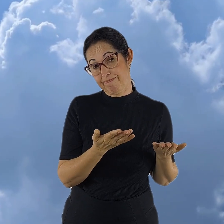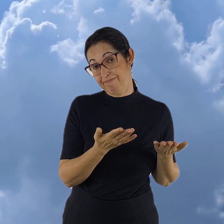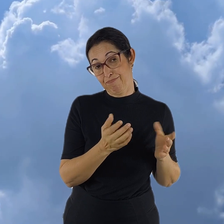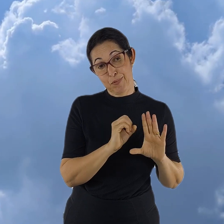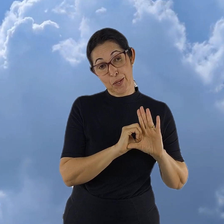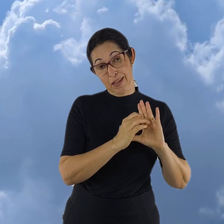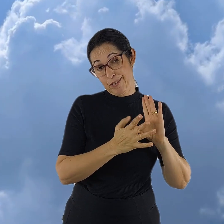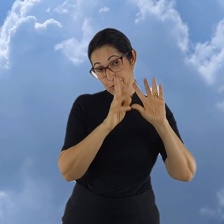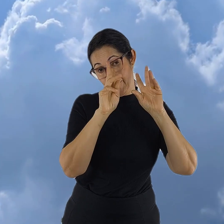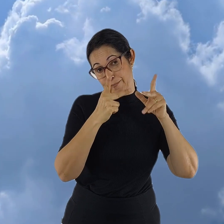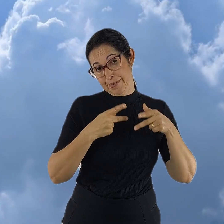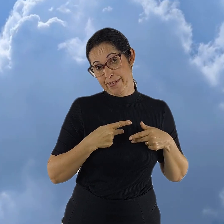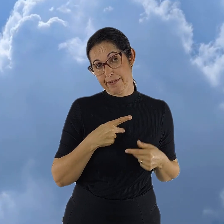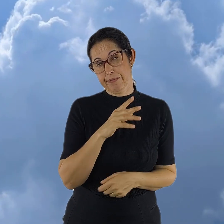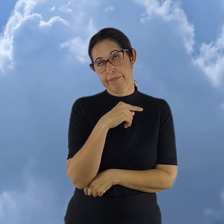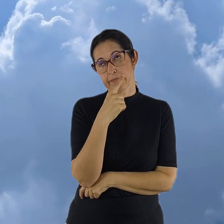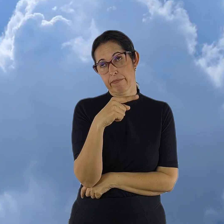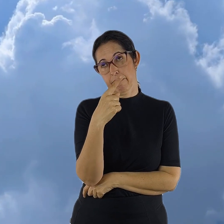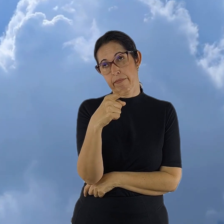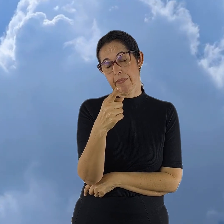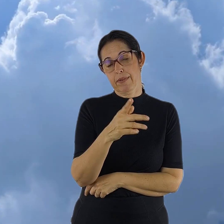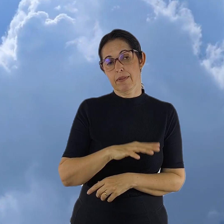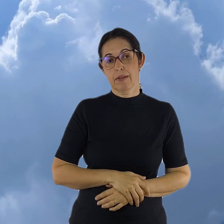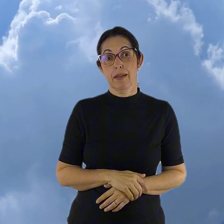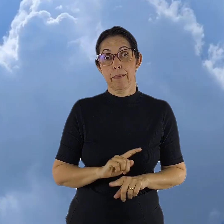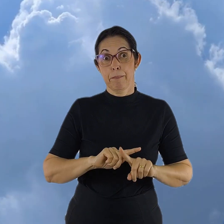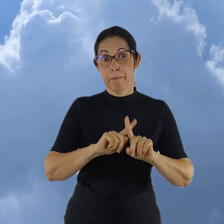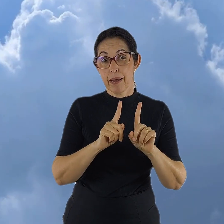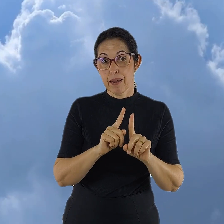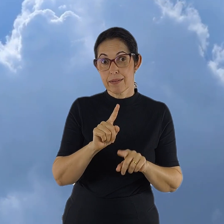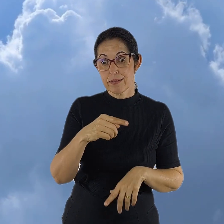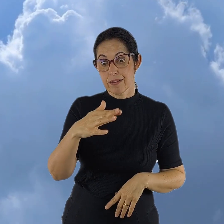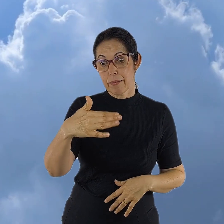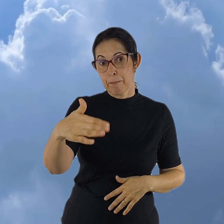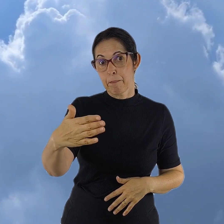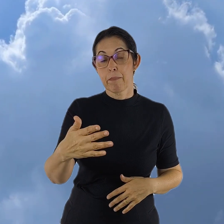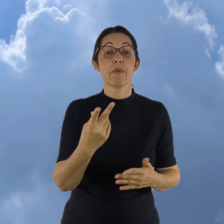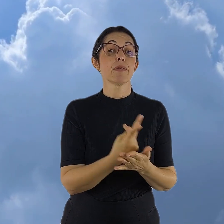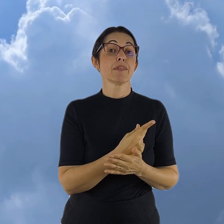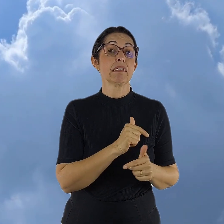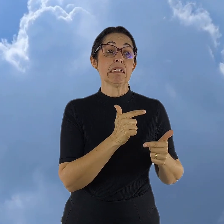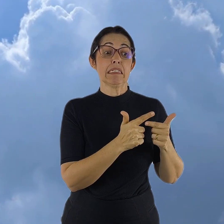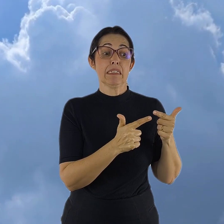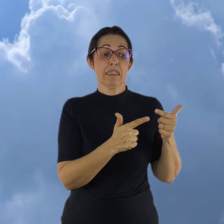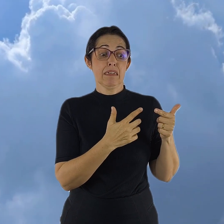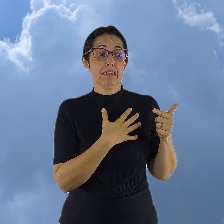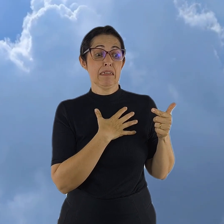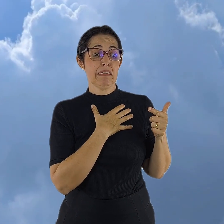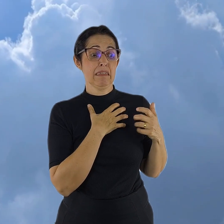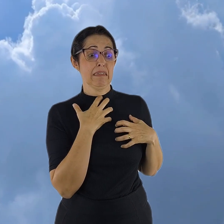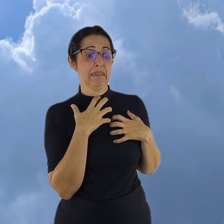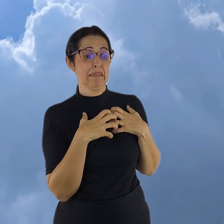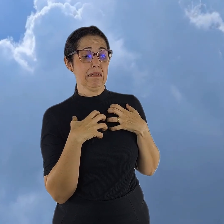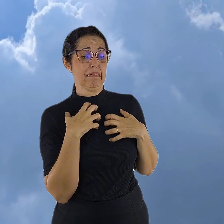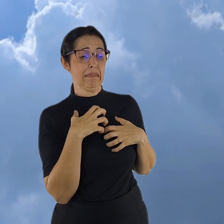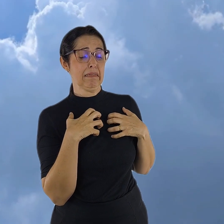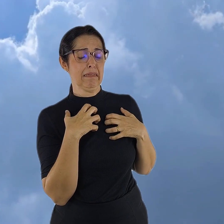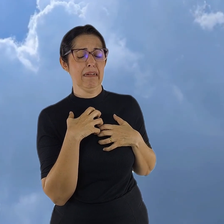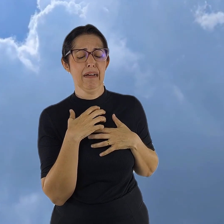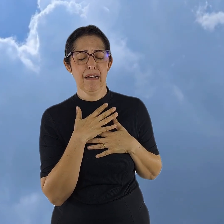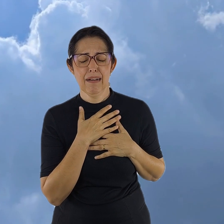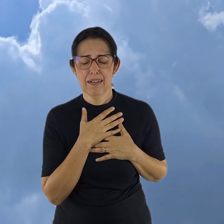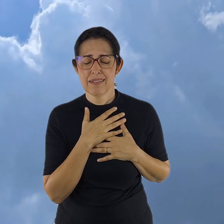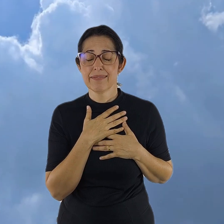Isso é o homem, né? Isso somos nós. Aí quando fugiu do controle, quando estava mais forte do que